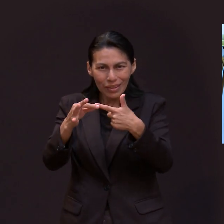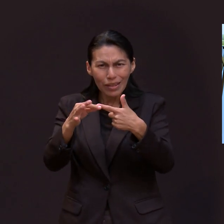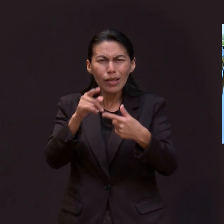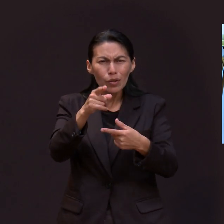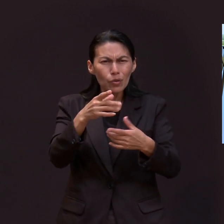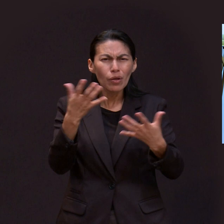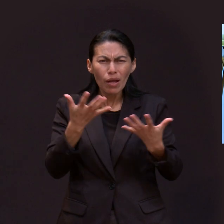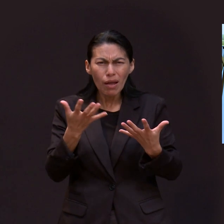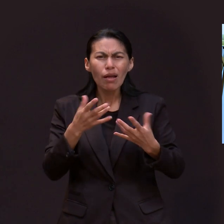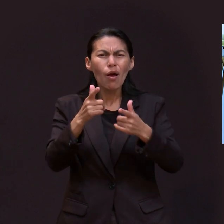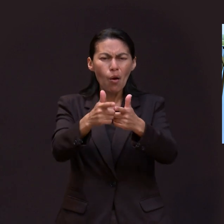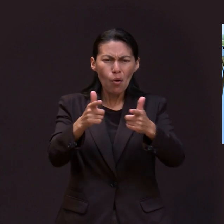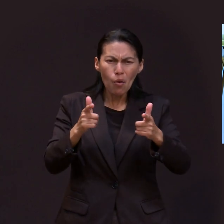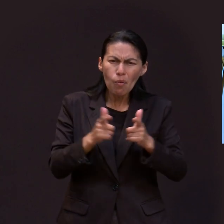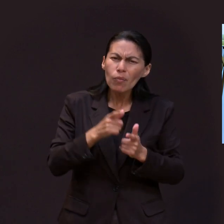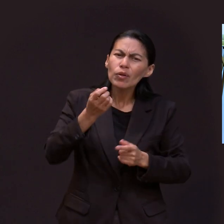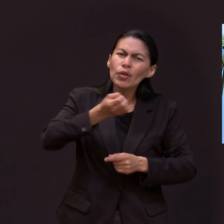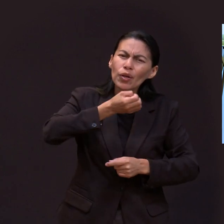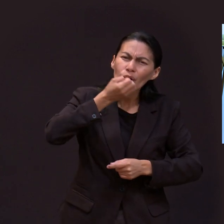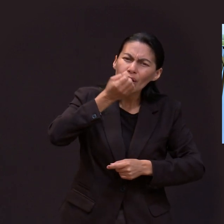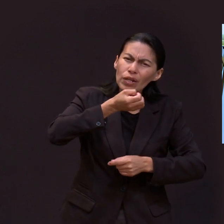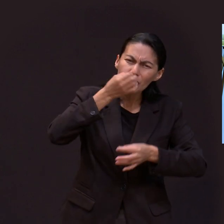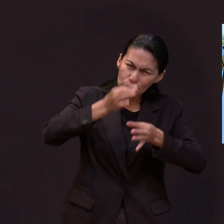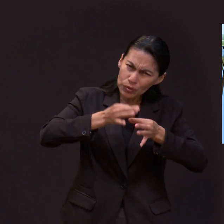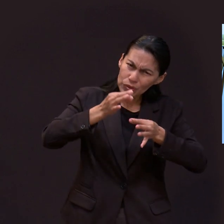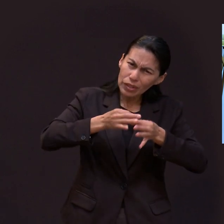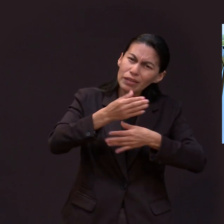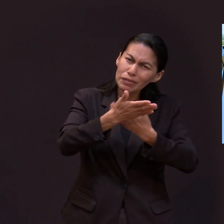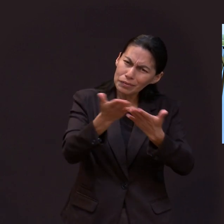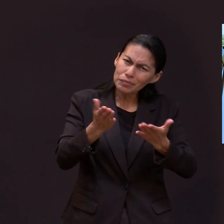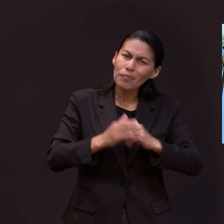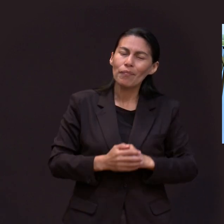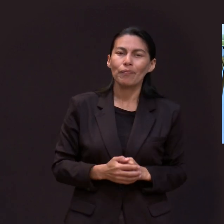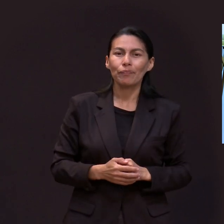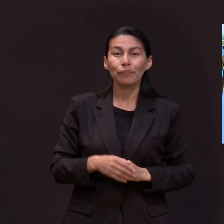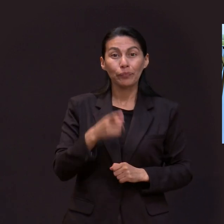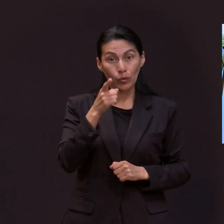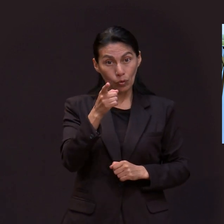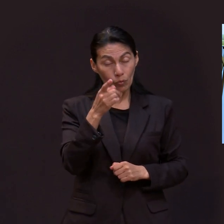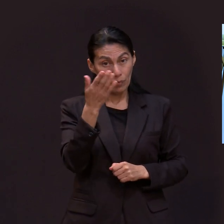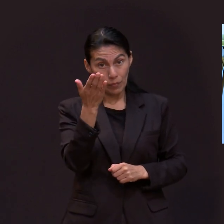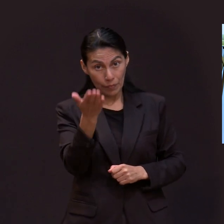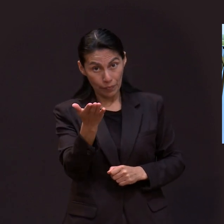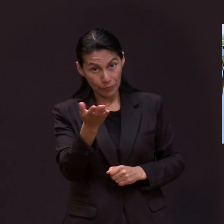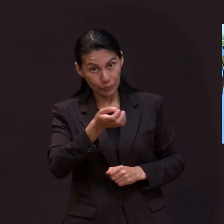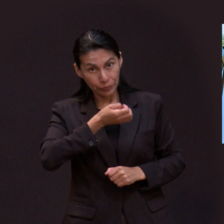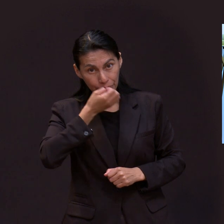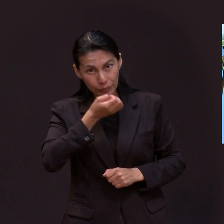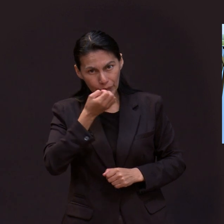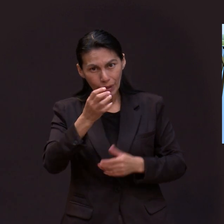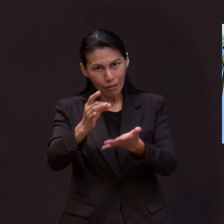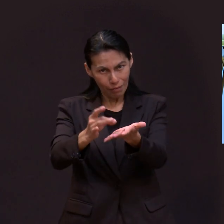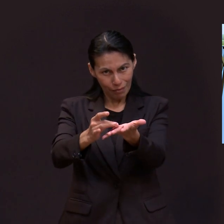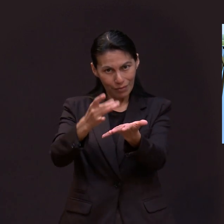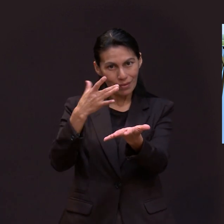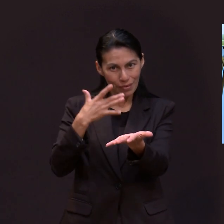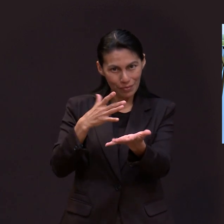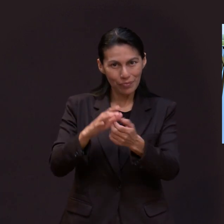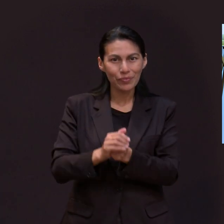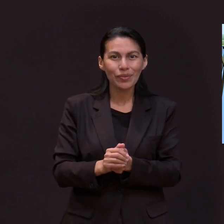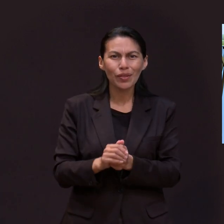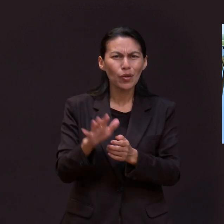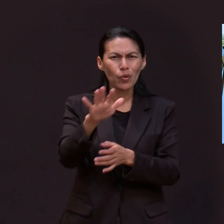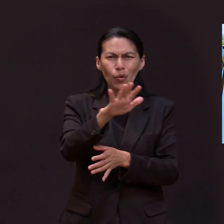de estos grupos de oración y envía tus pedidos de oración al programa para que